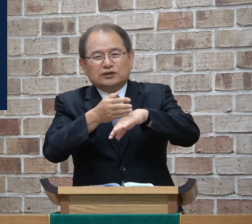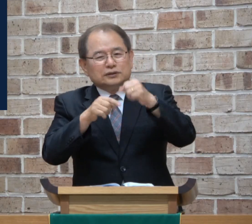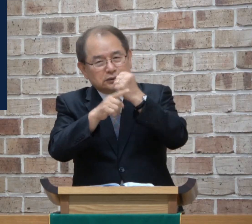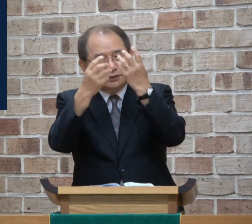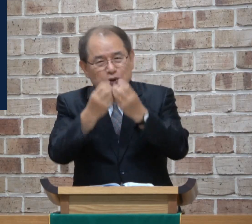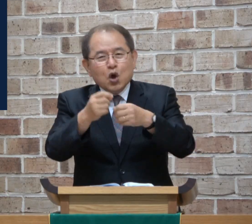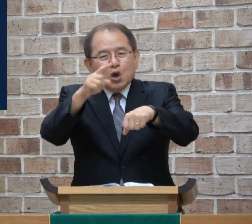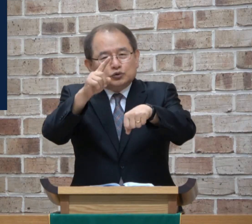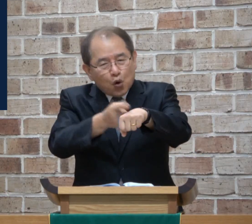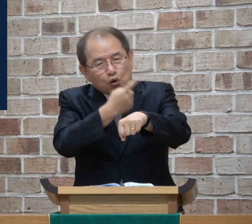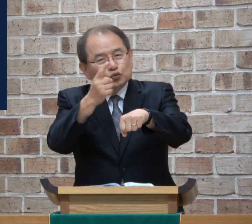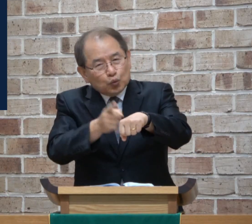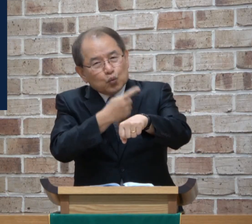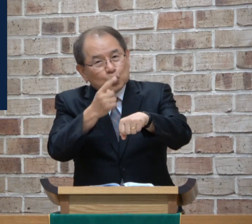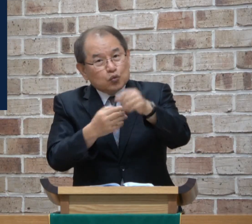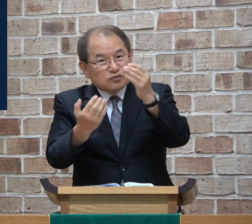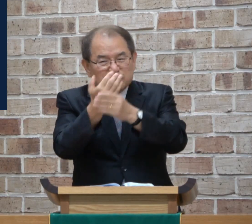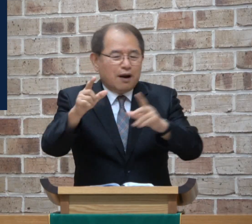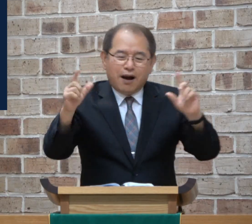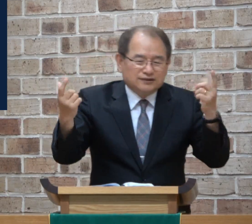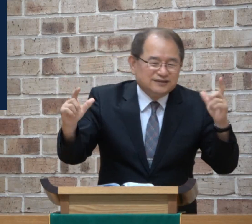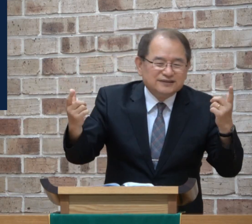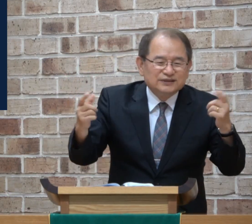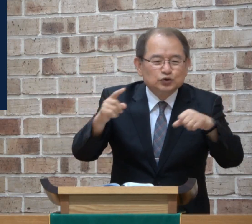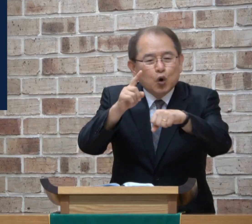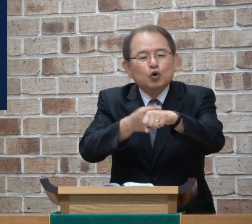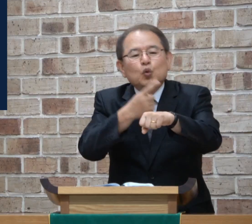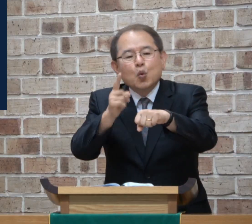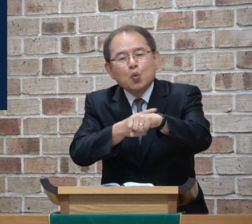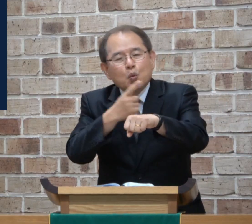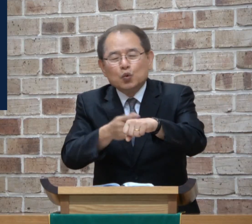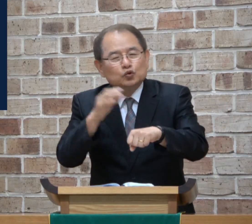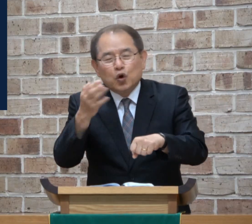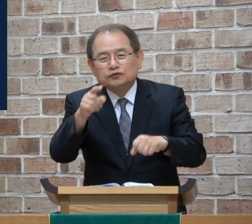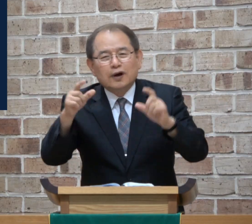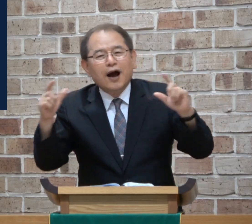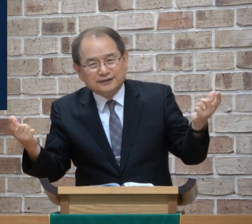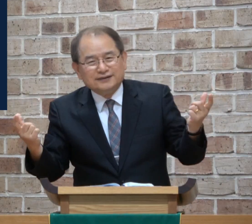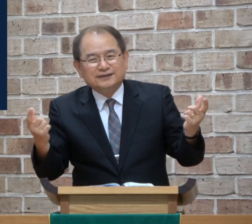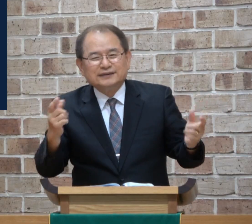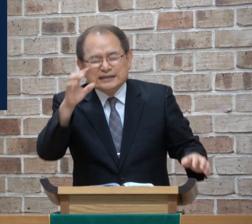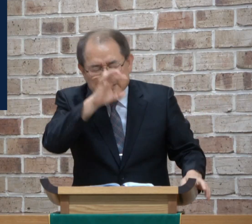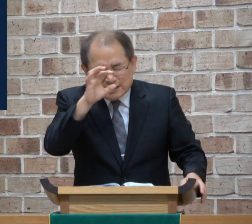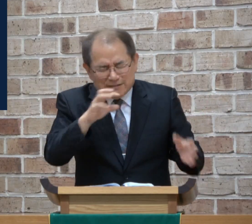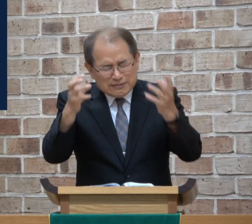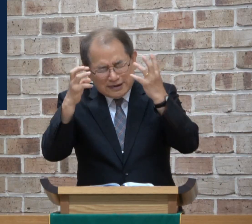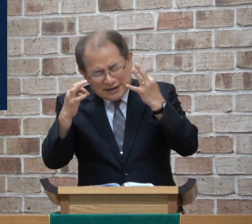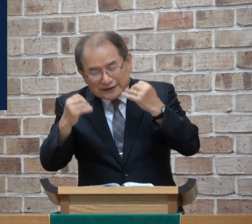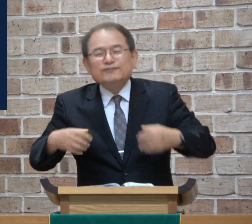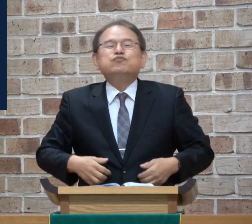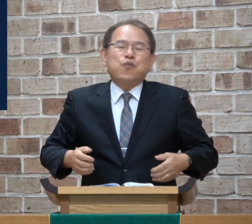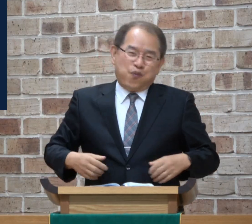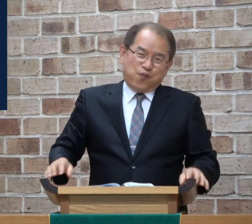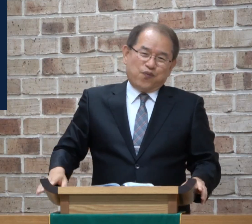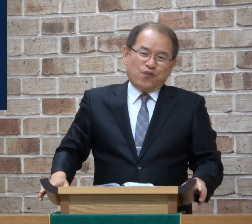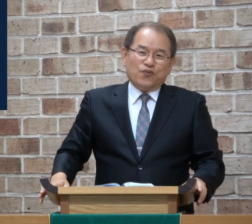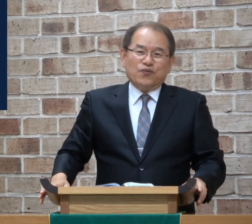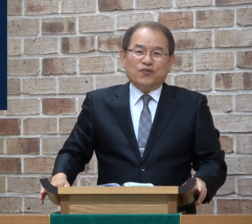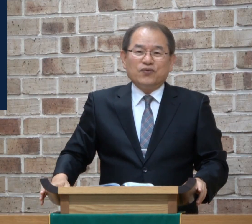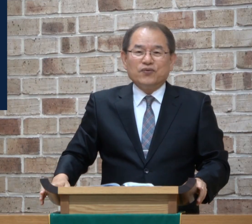영원함을 사모하는 마음으로 훈련해야 되는 것입니다. 이것 또한 저절로 생기는 것이 아닙니다. 우리는 많은 훈련을 받아들이고